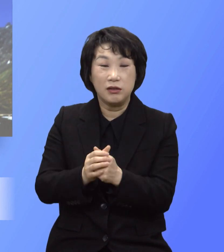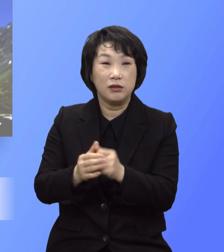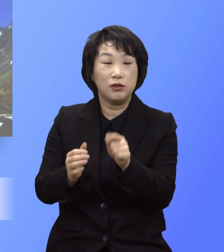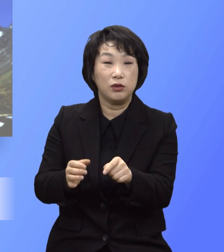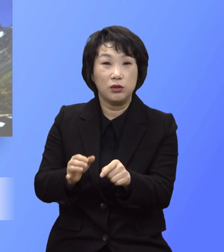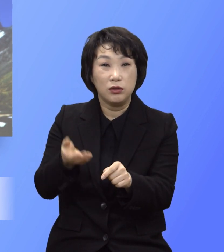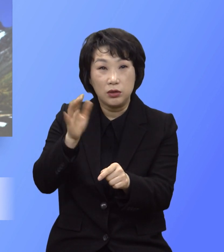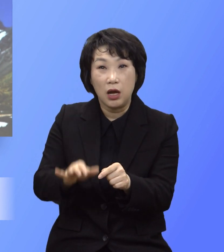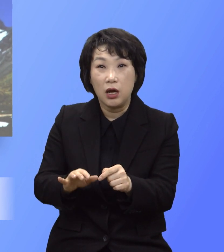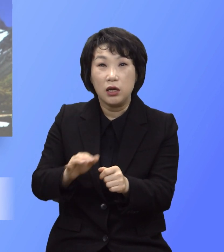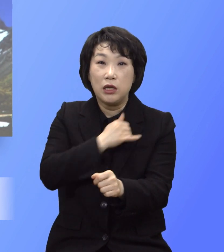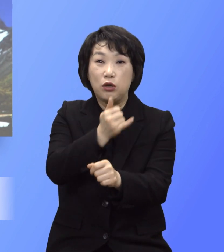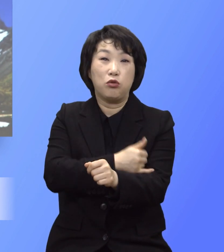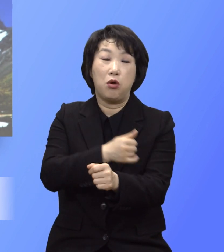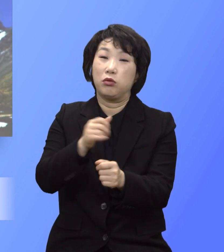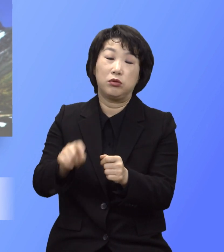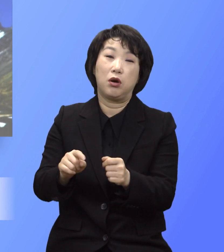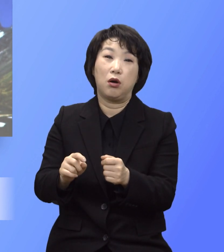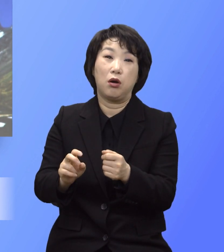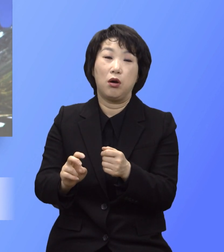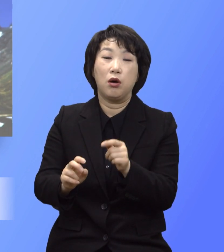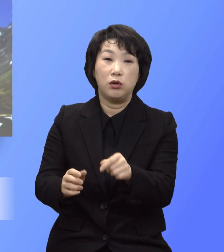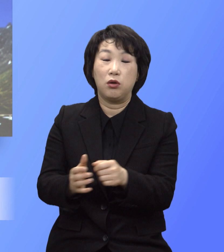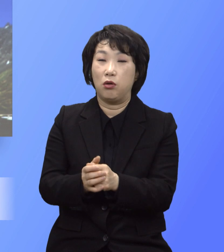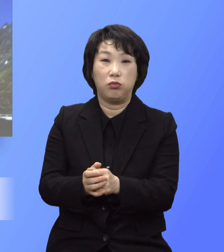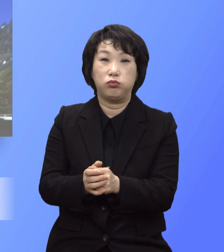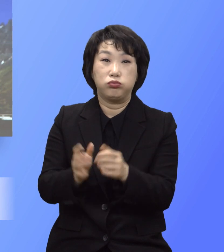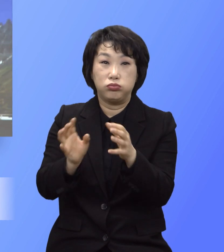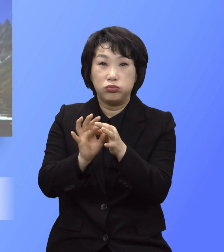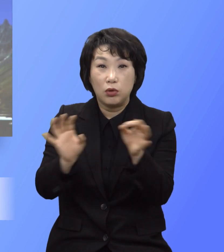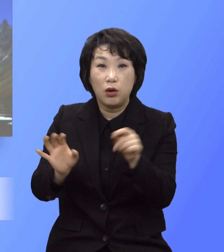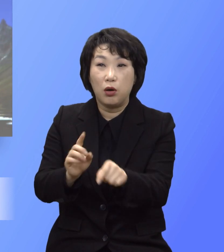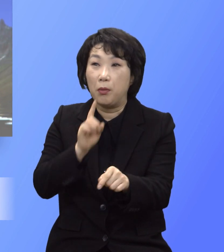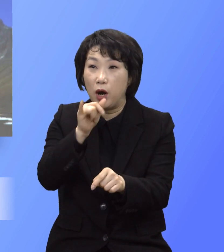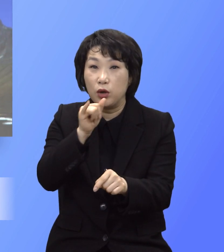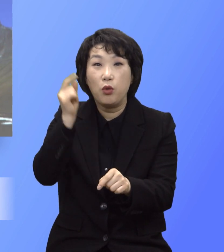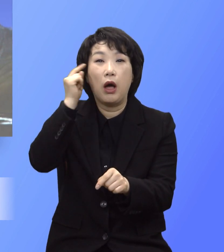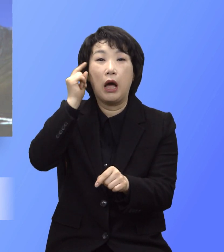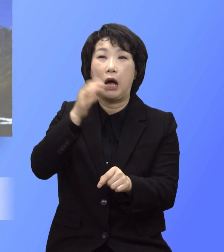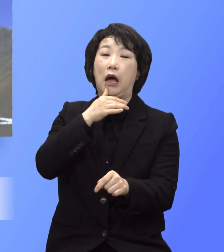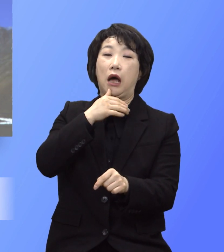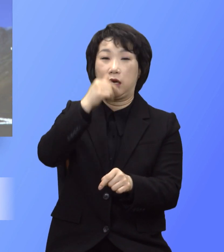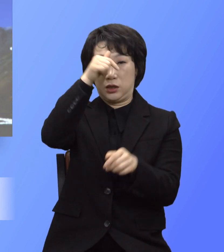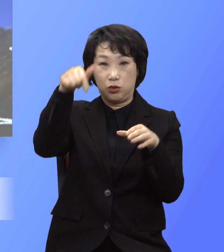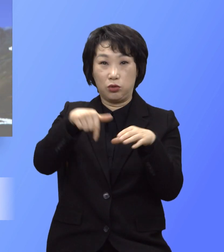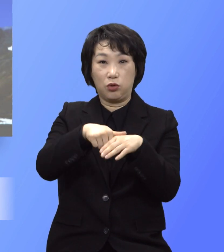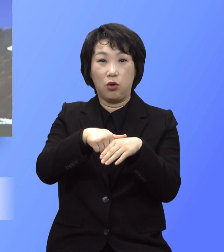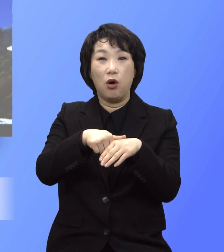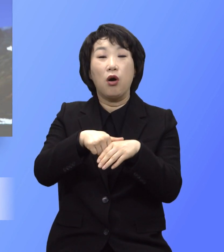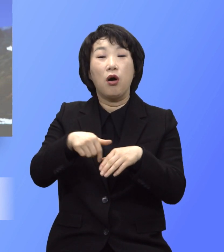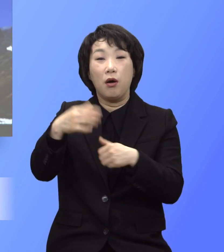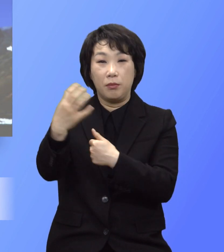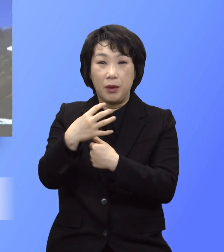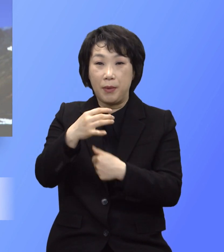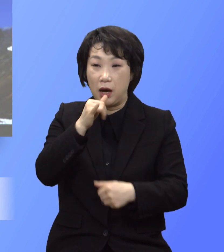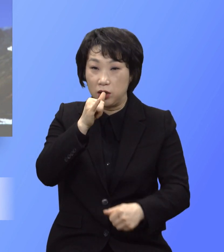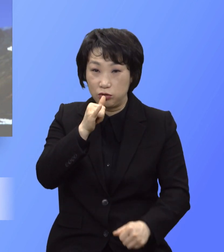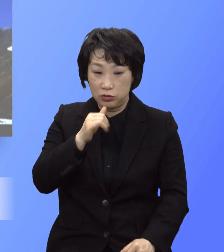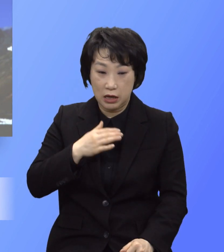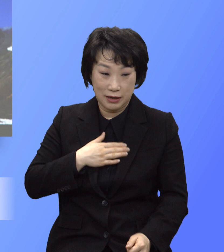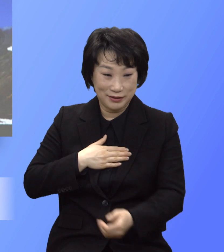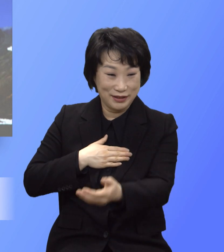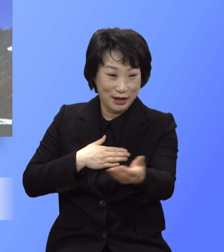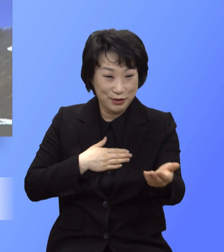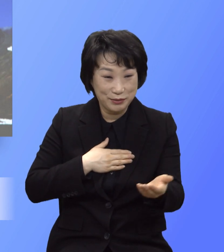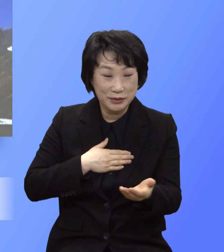겁니다. 이게 다 뭐냐? 기독교는 핍박받게 돼 있어요. 그럴 때 나와 여러분들이